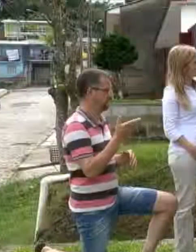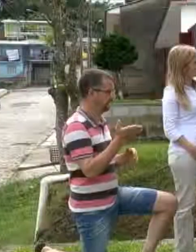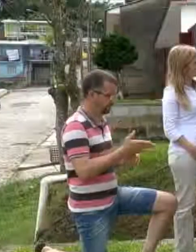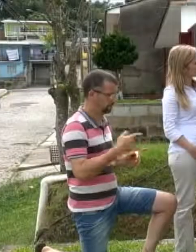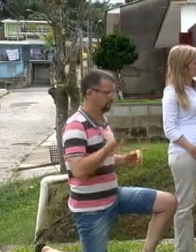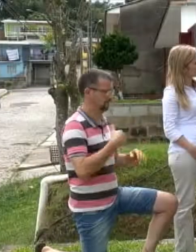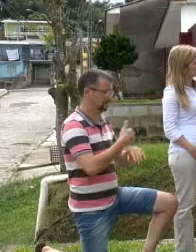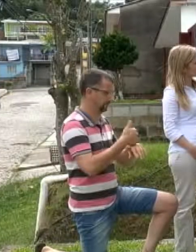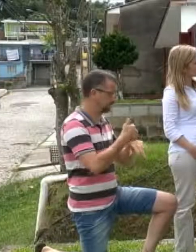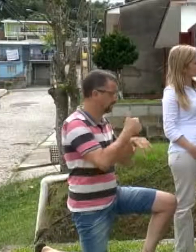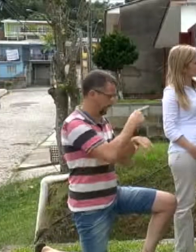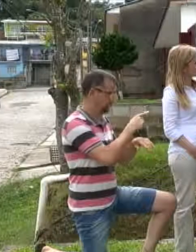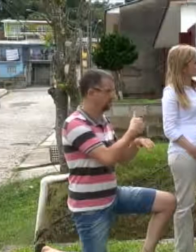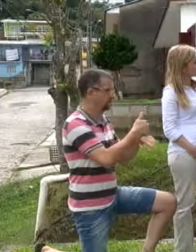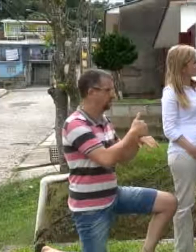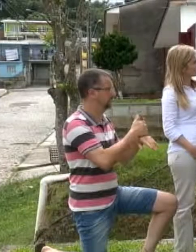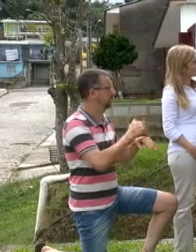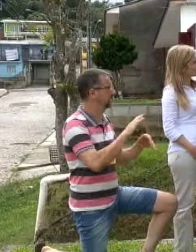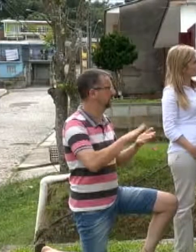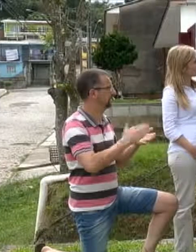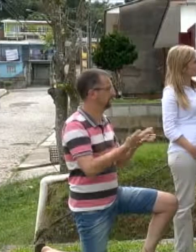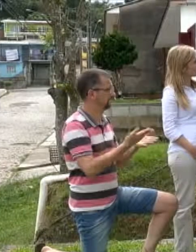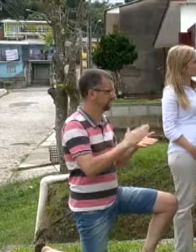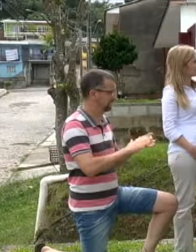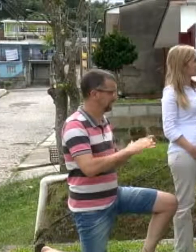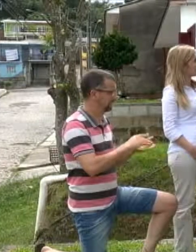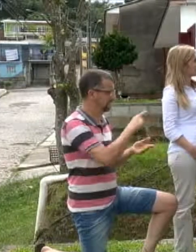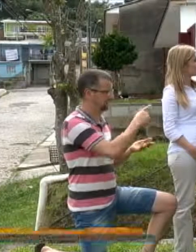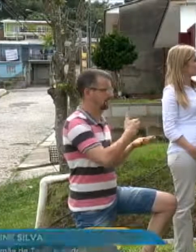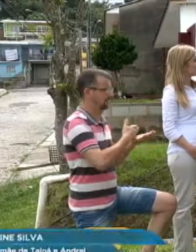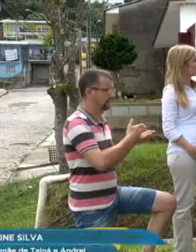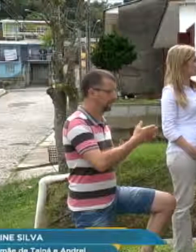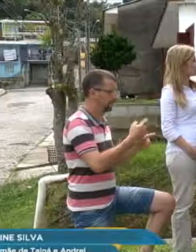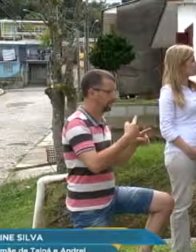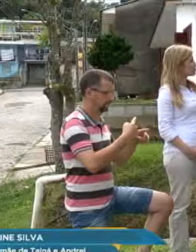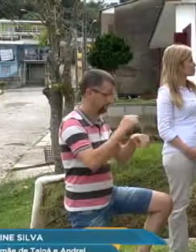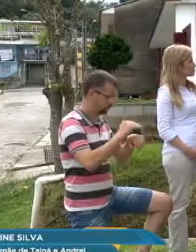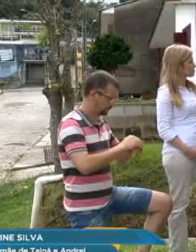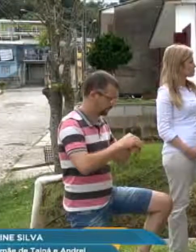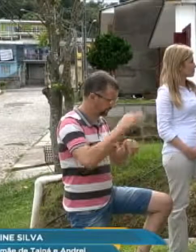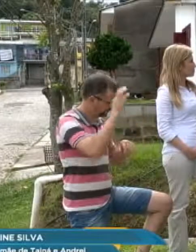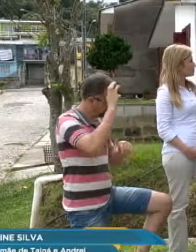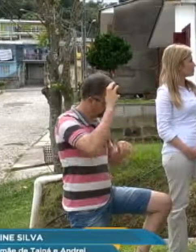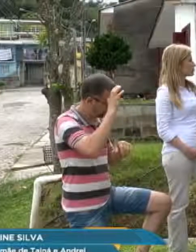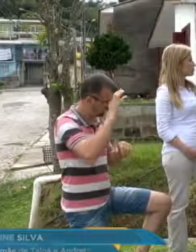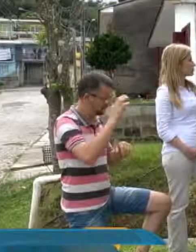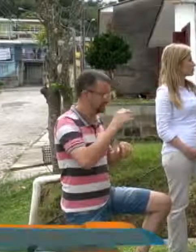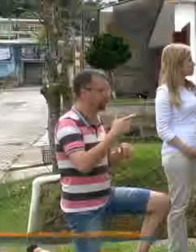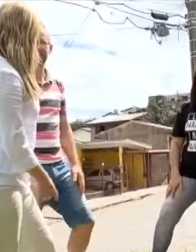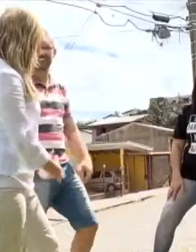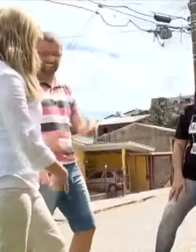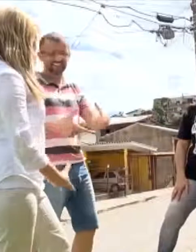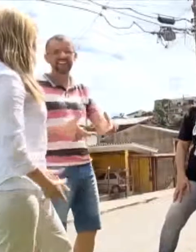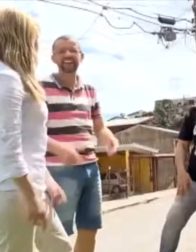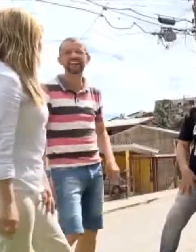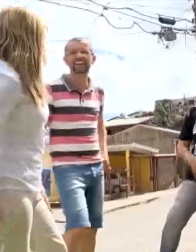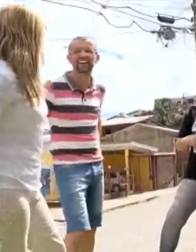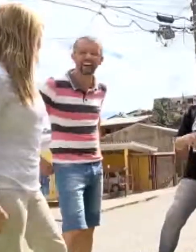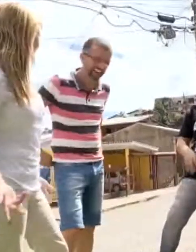Comecei por causa do Andrei, que na época não tinha ensino médio. E eu pensava que se precisasse, eu ia eu traduzir as aulas para ele. Depois